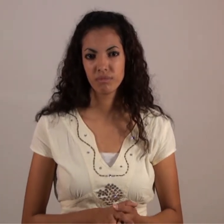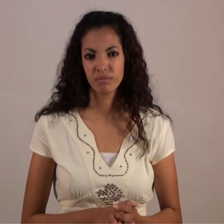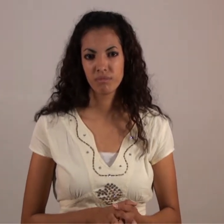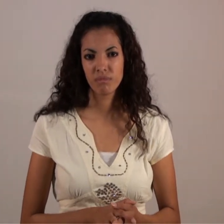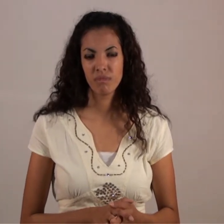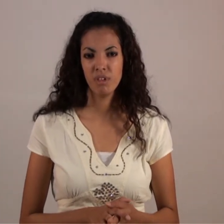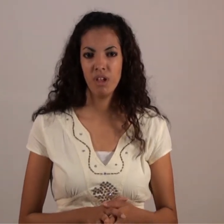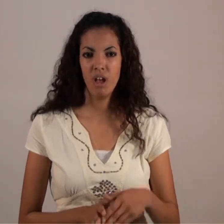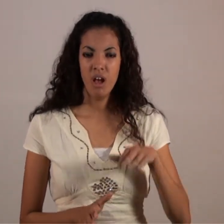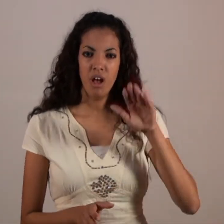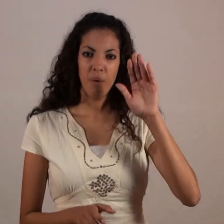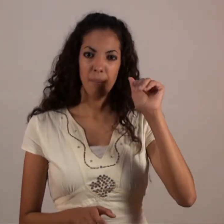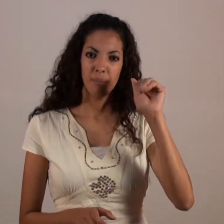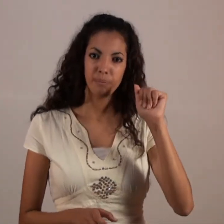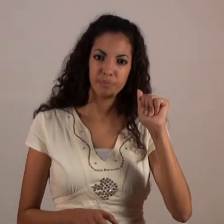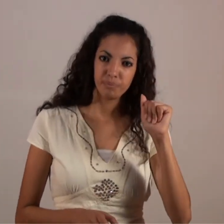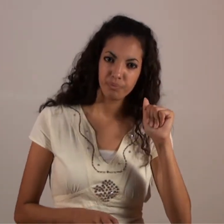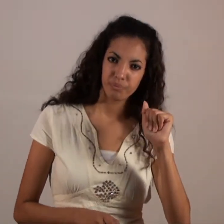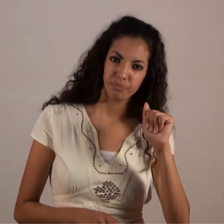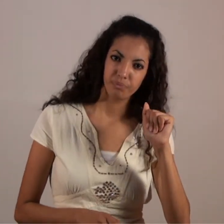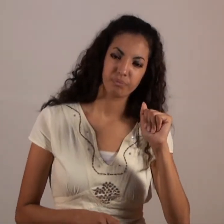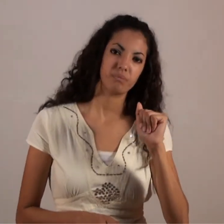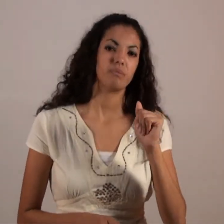Martes 19 de noviembre. Mediador.